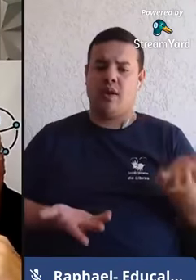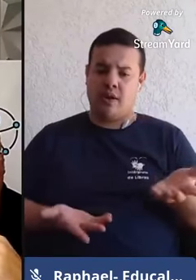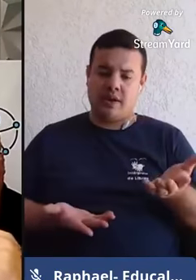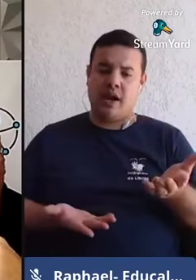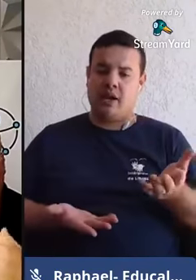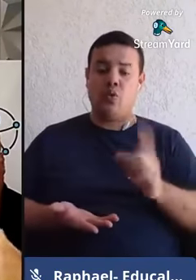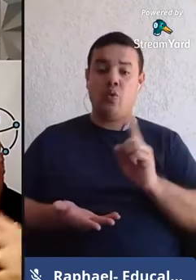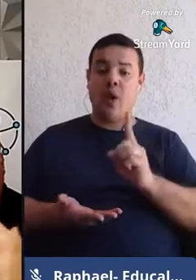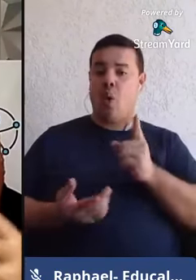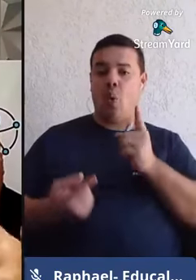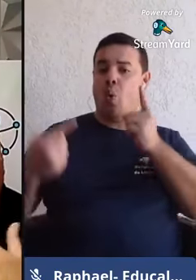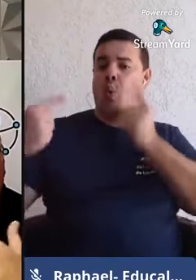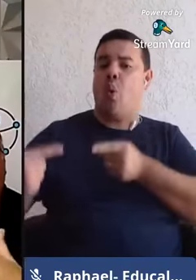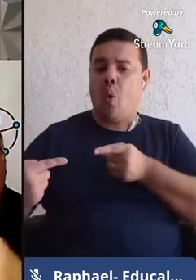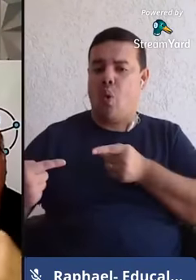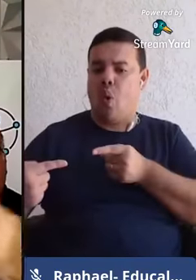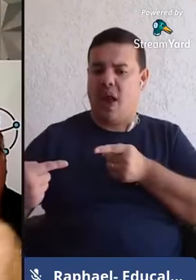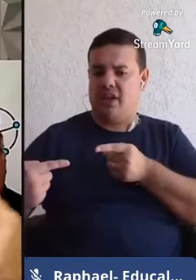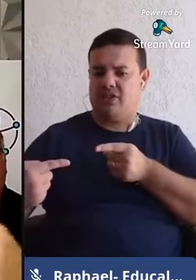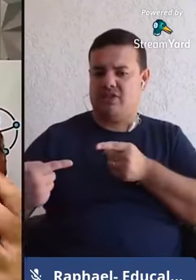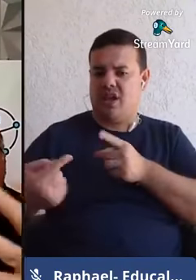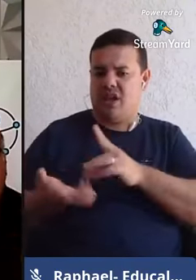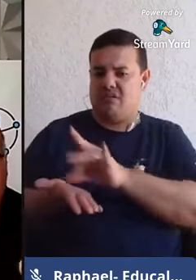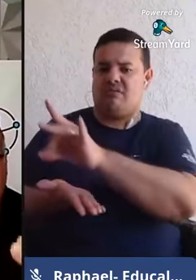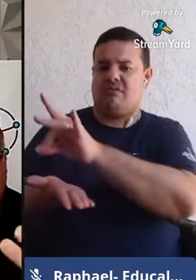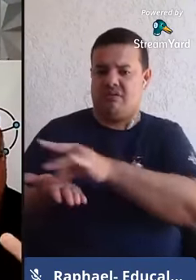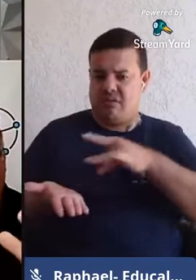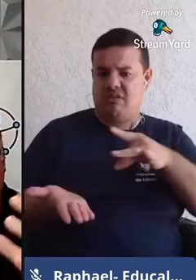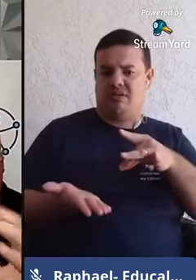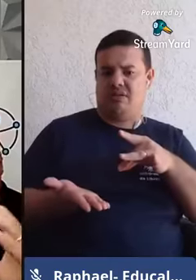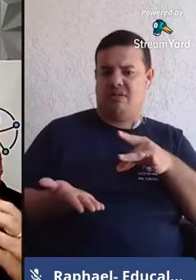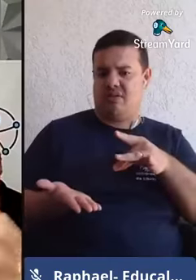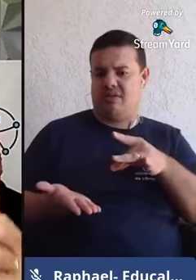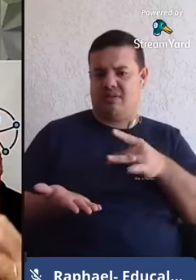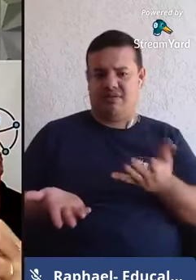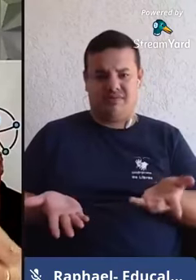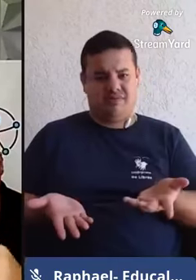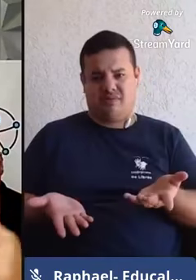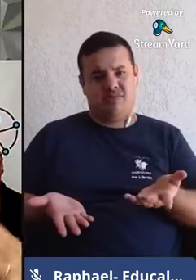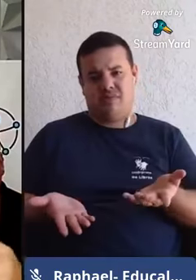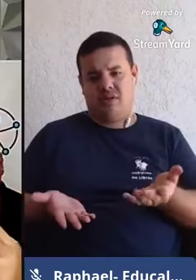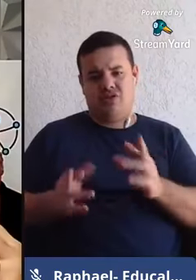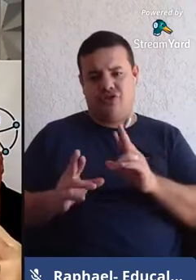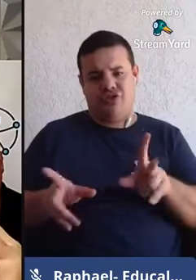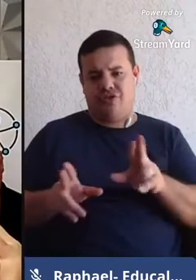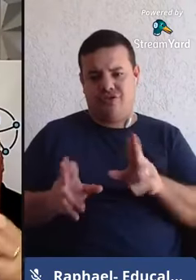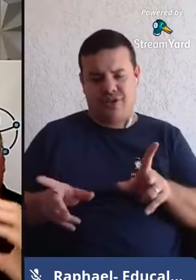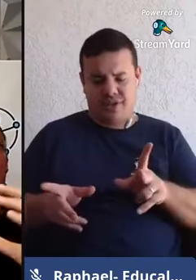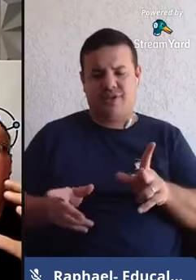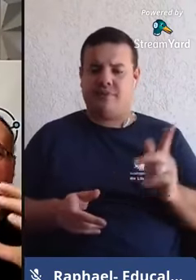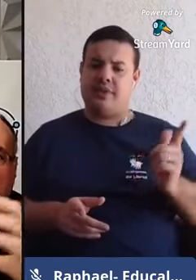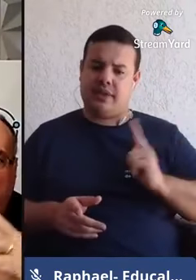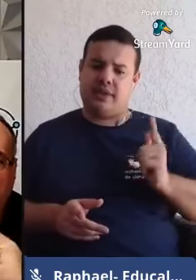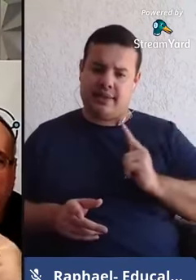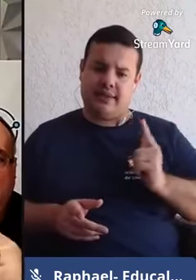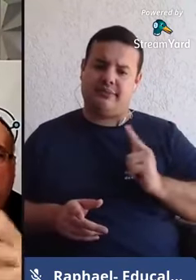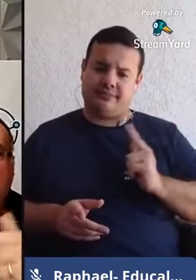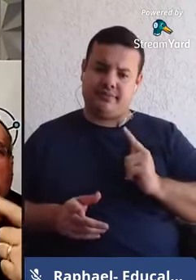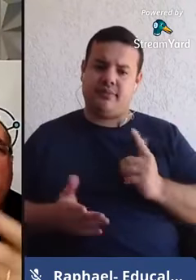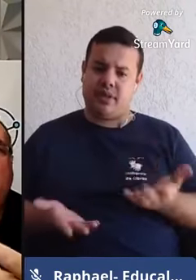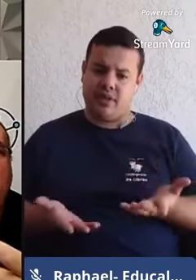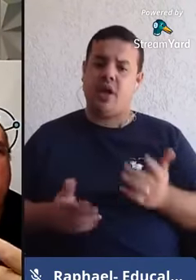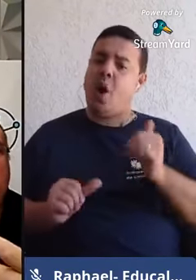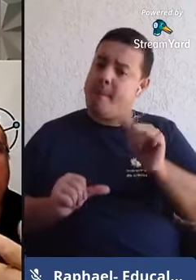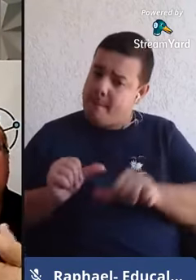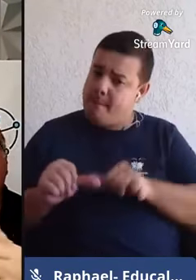concorrência gritante, uma concorrência quase que canina. Né? Então, isso ainda existe muito nesse segmento. Já mudou